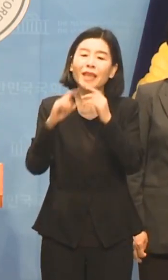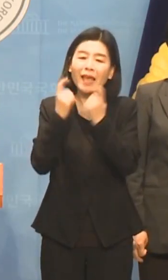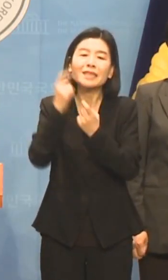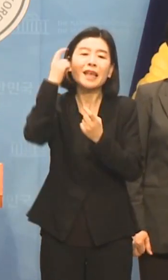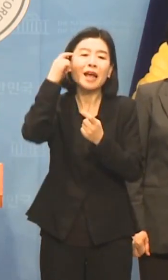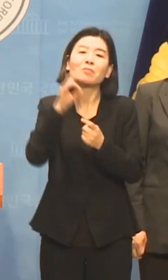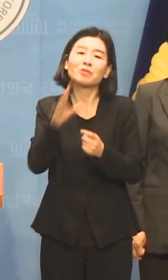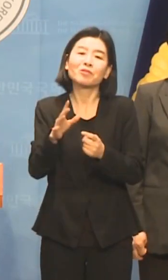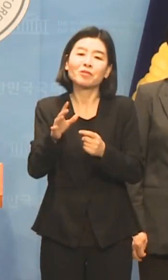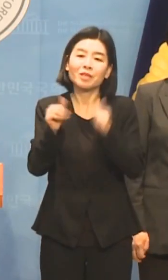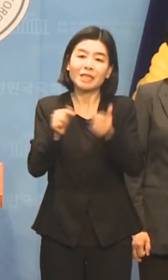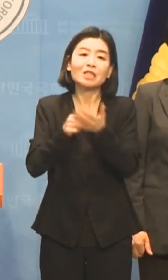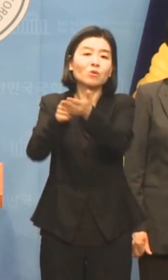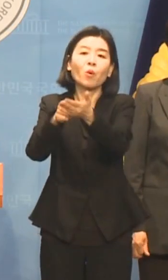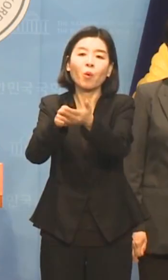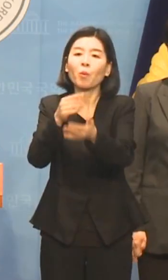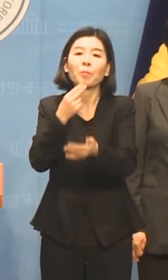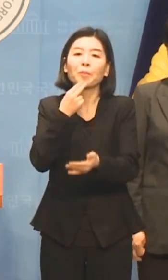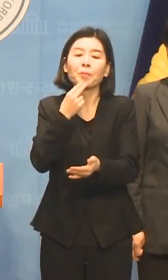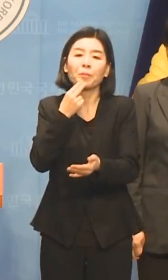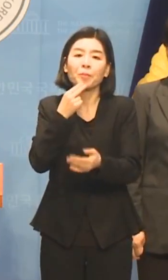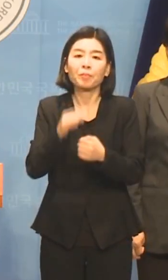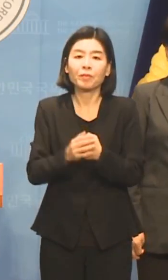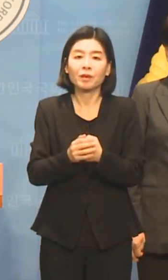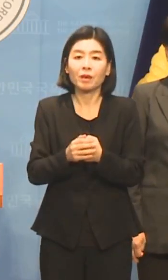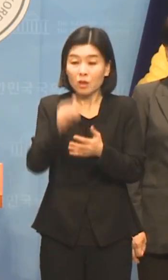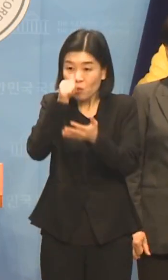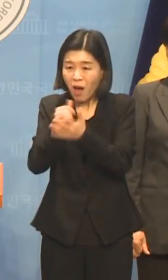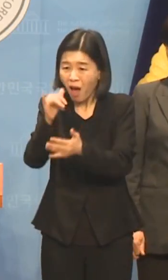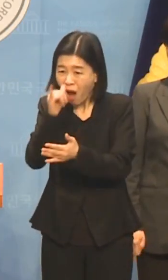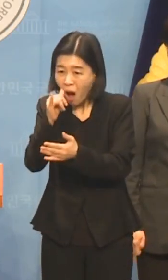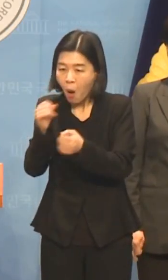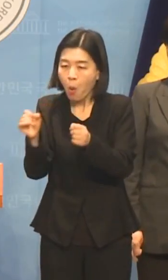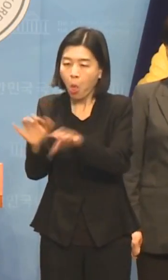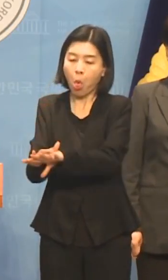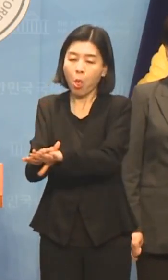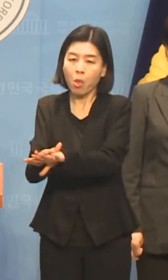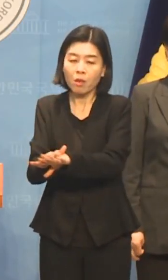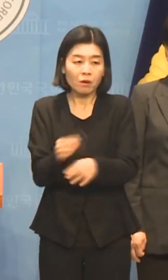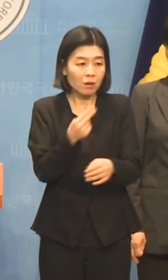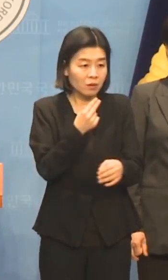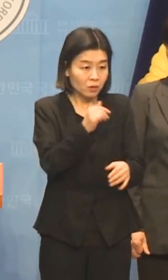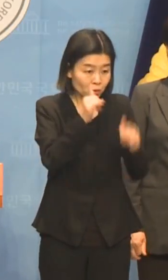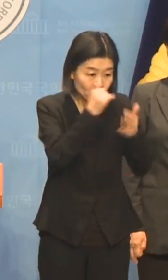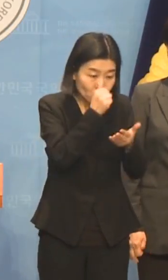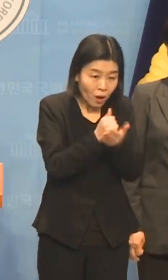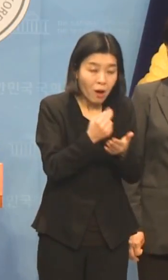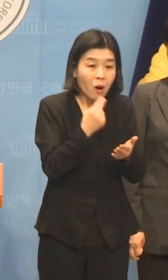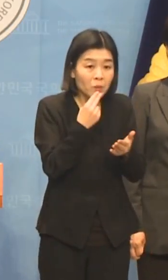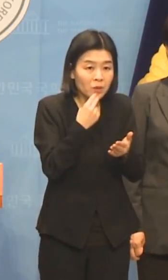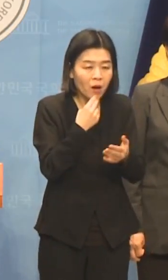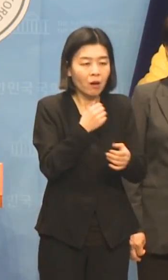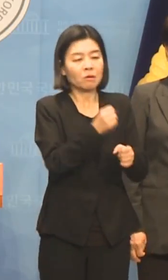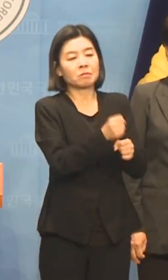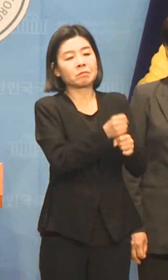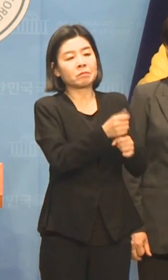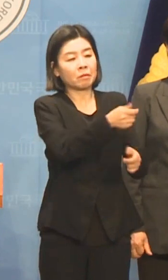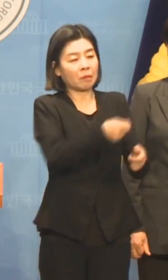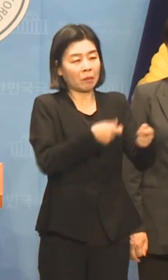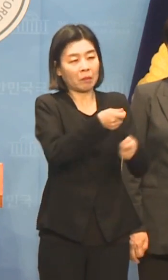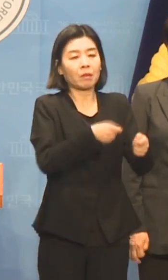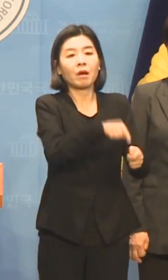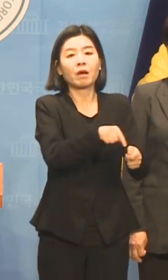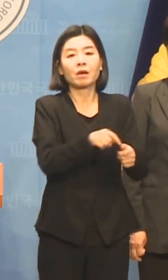기소조차 하지 않았습니다. 이는 있는 죄는 덮고 없는 죄는 만들어내는 전형적인 정치